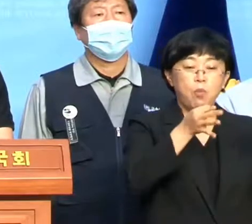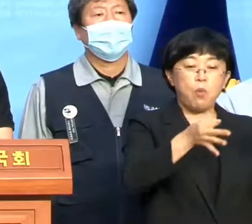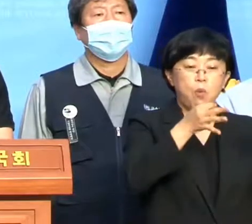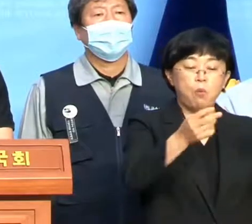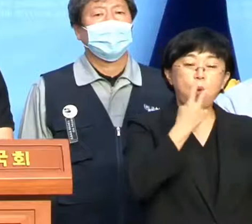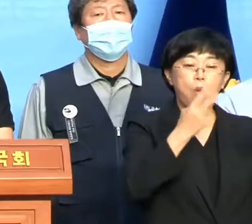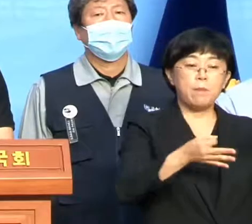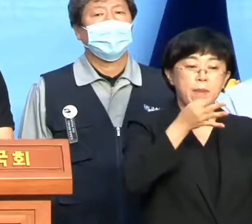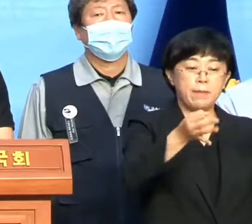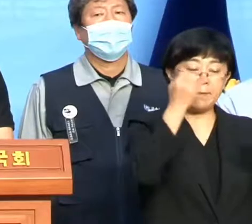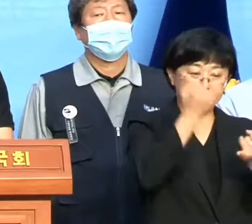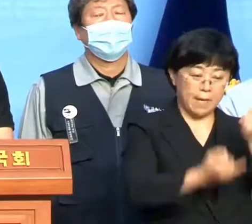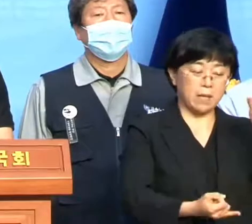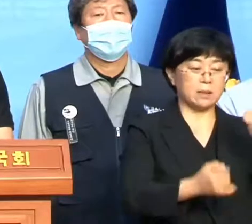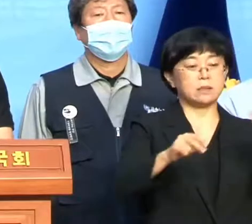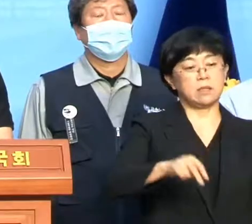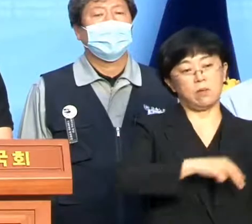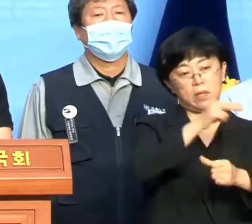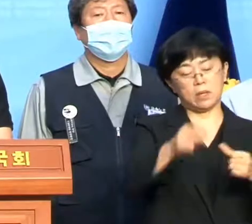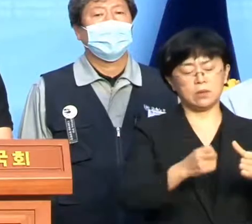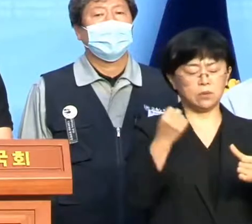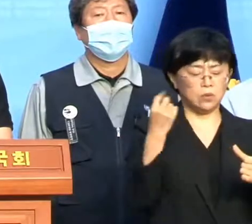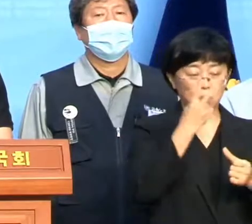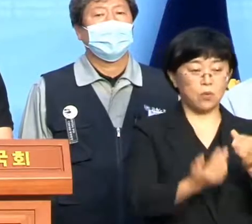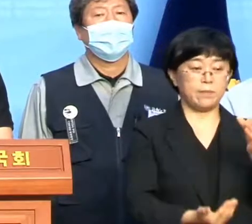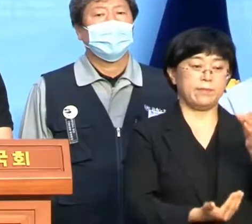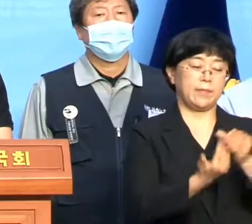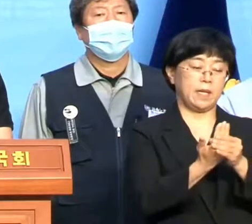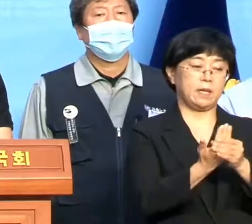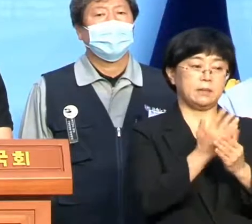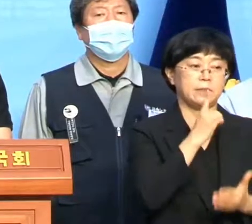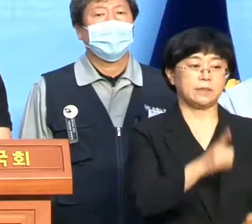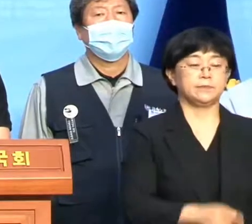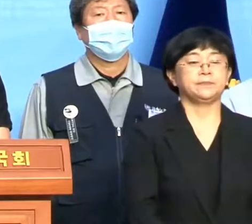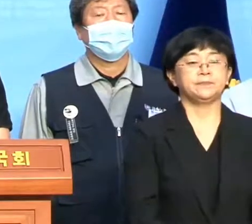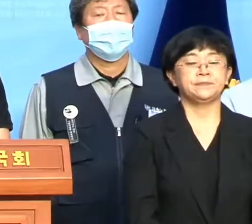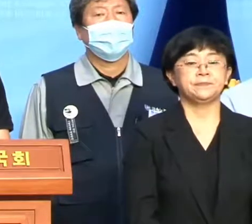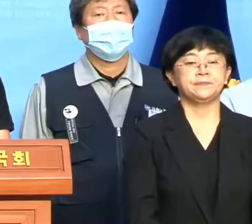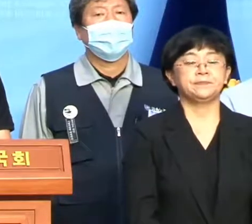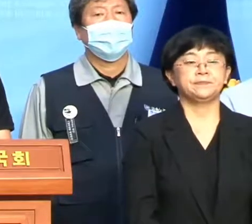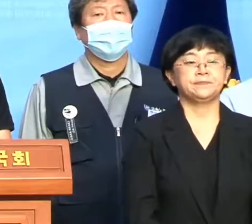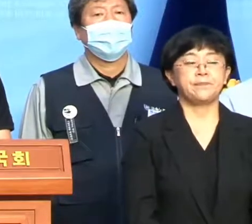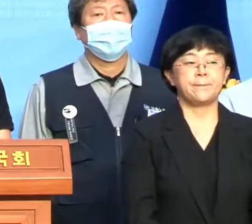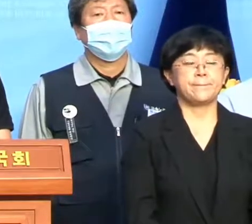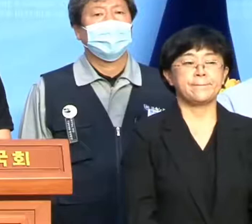체납된 사태가 또다시 발생한 것이다